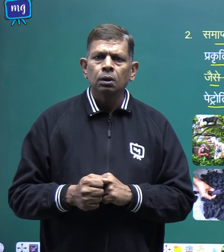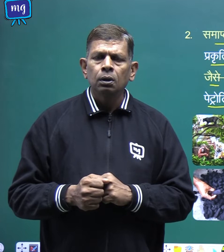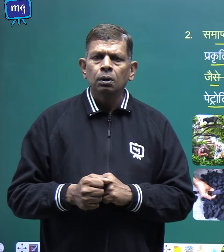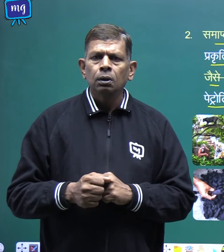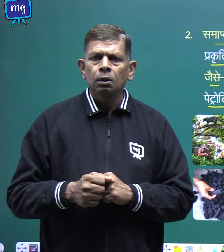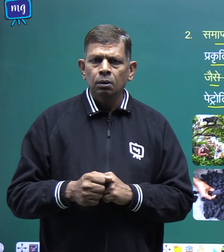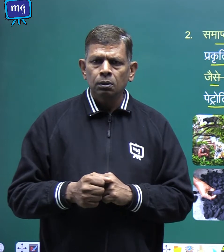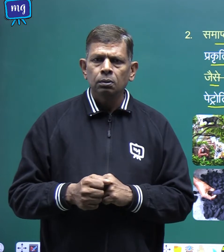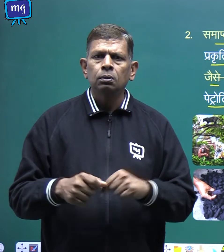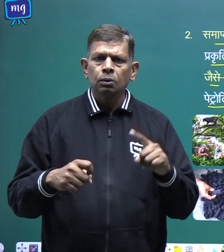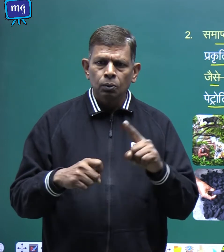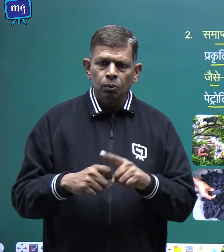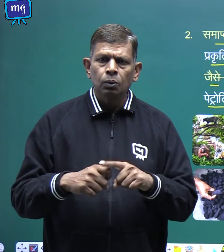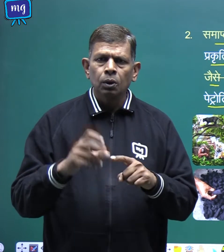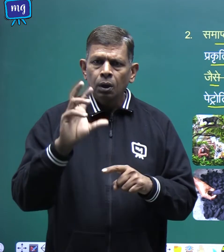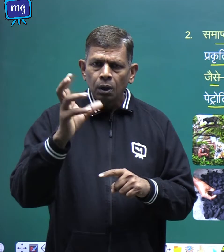कोयला, पेट्रोलियम,